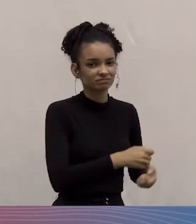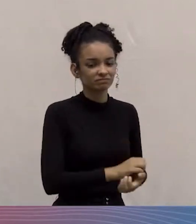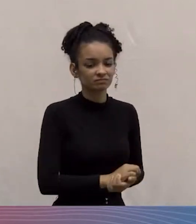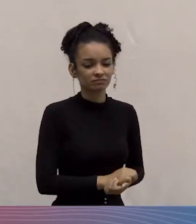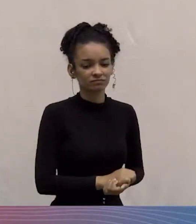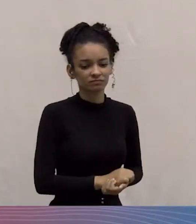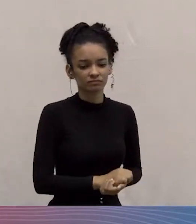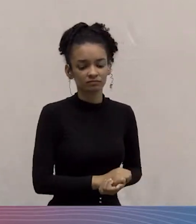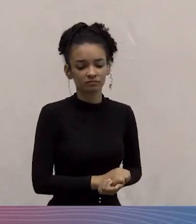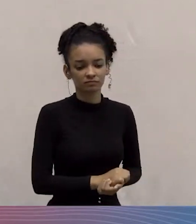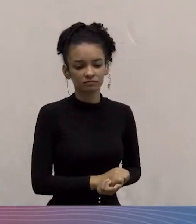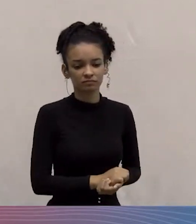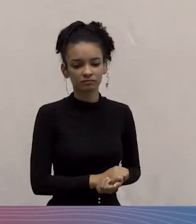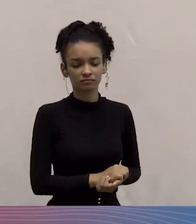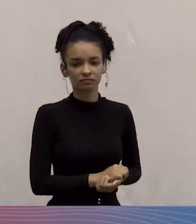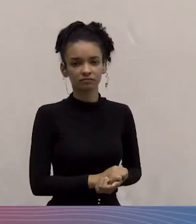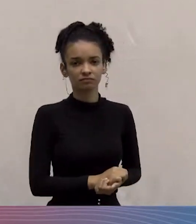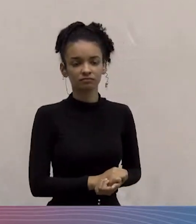pagãs.